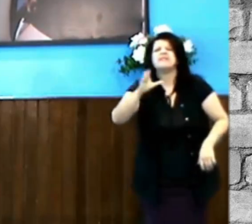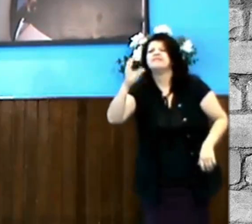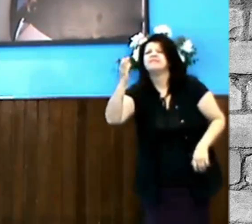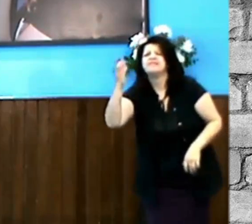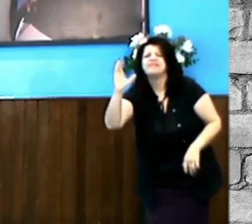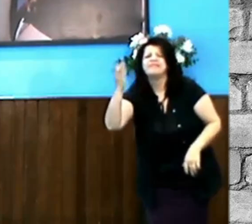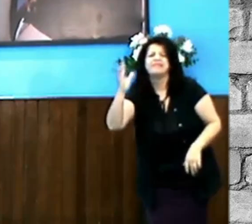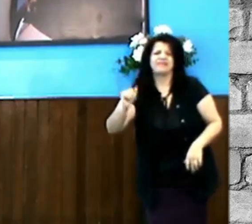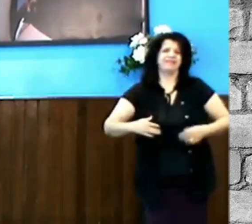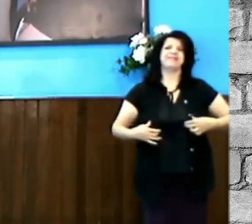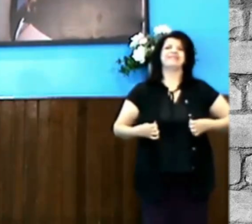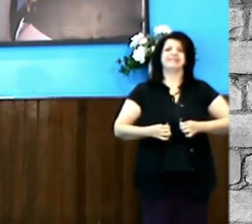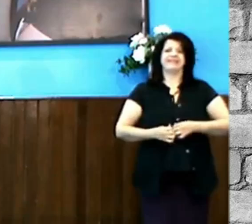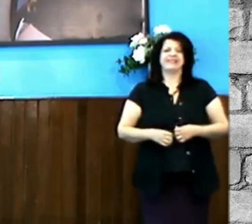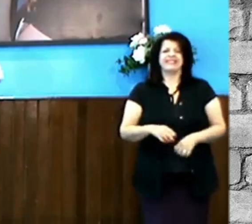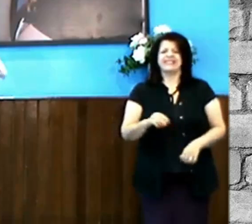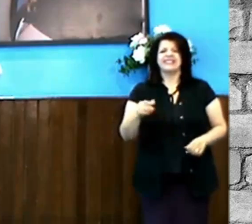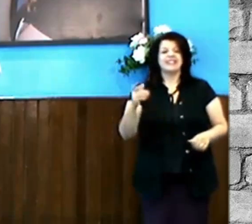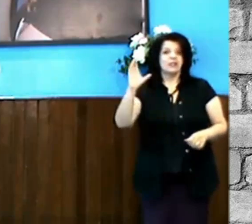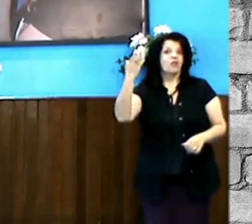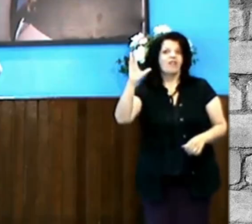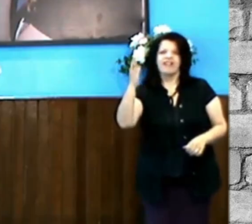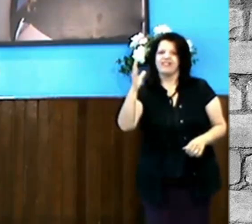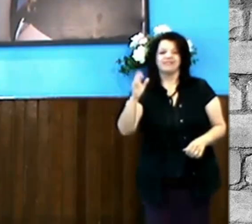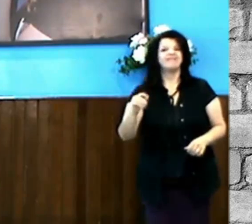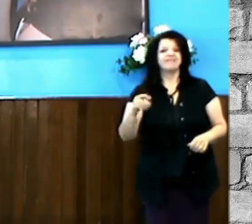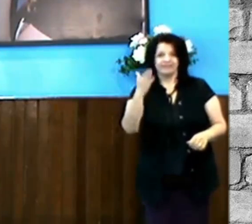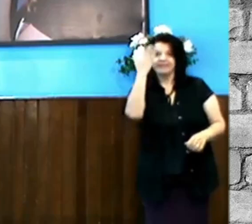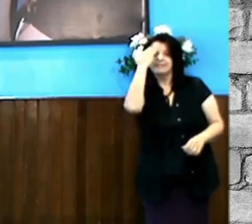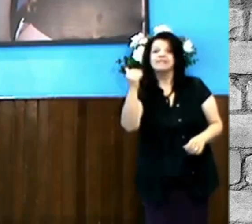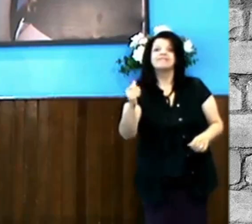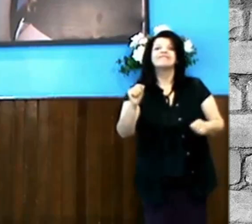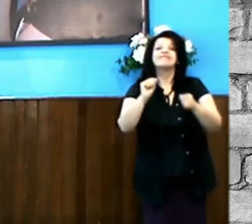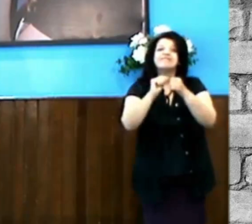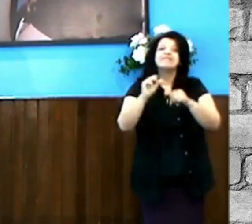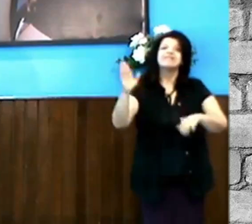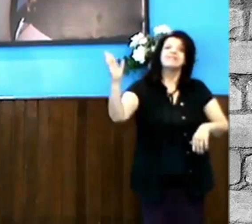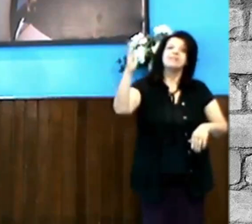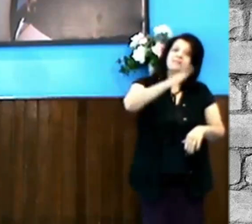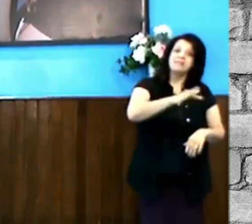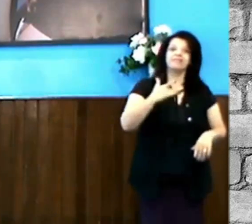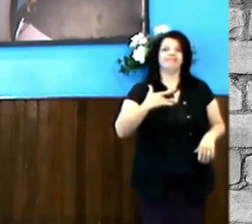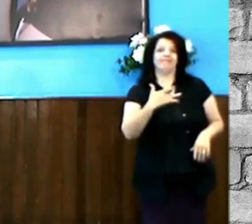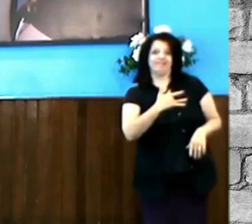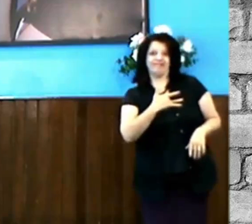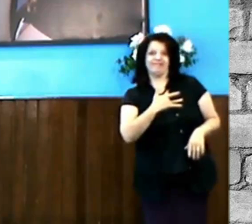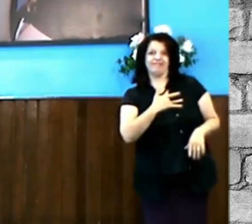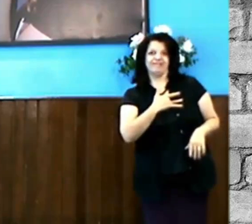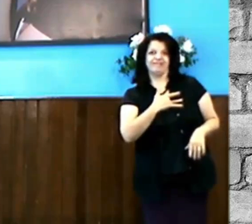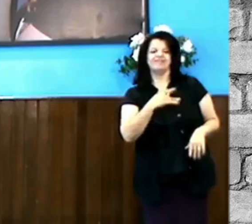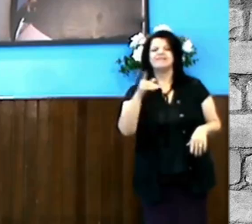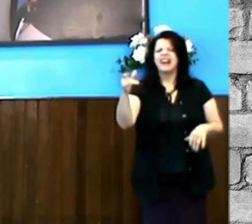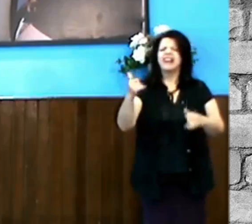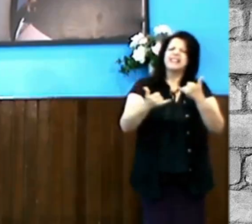Essa foi a fala desse menino aqui. Por quê? Ele se referia à vontade que ele estava de tomar um refrigerante. E ele usou isso, claro, a gente foi uma